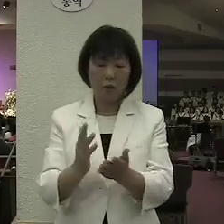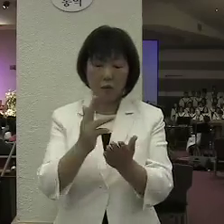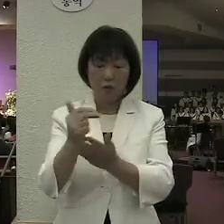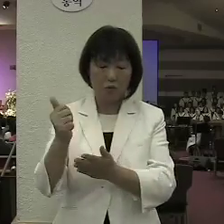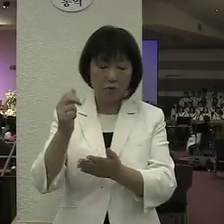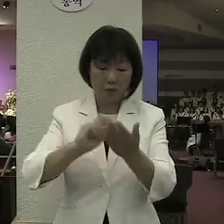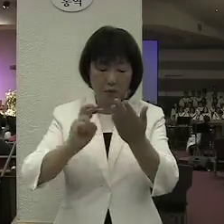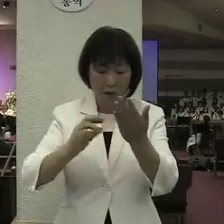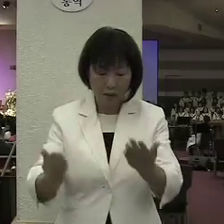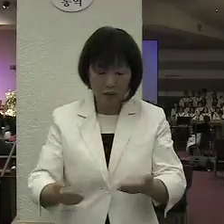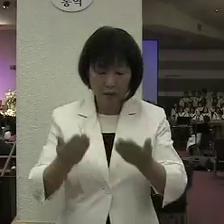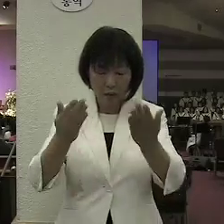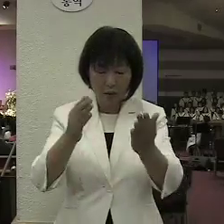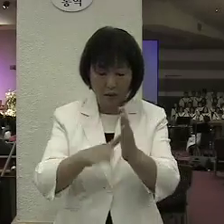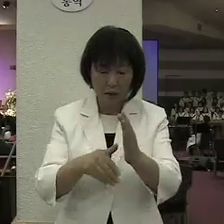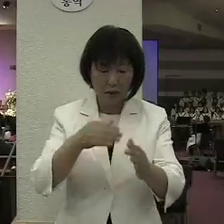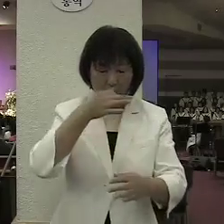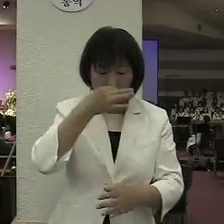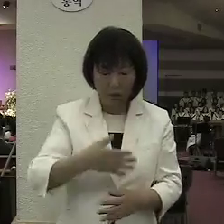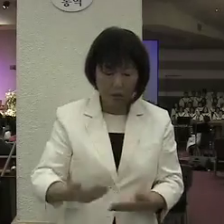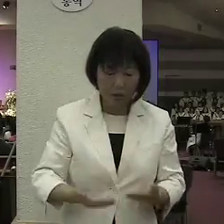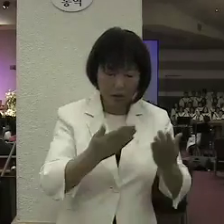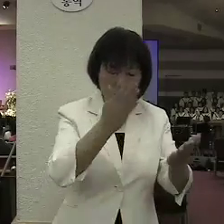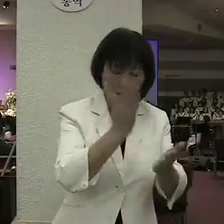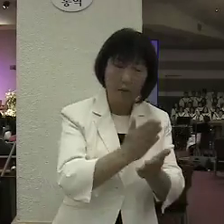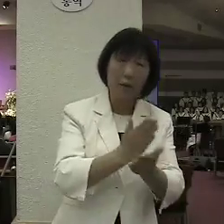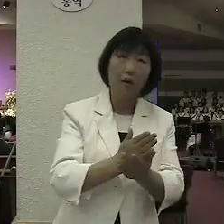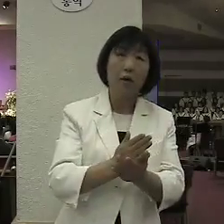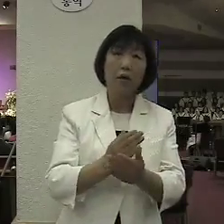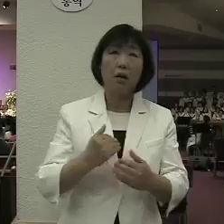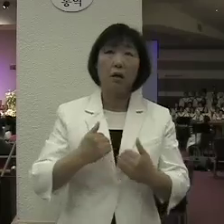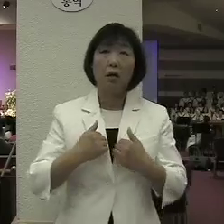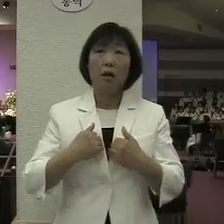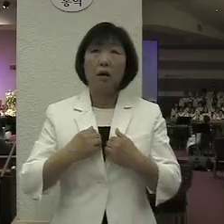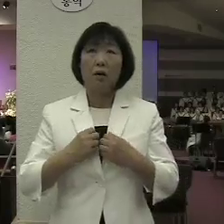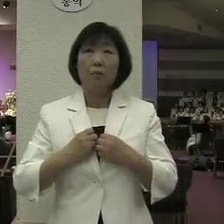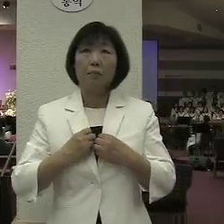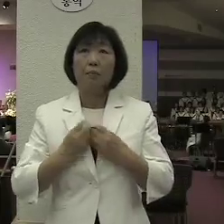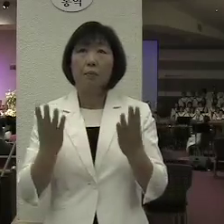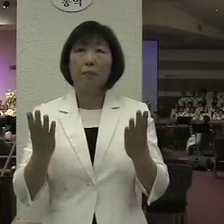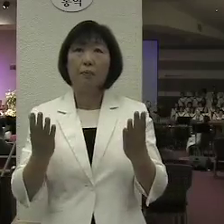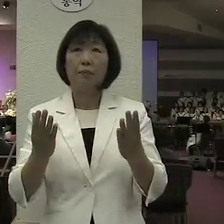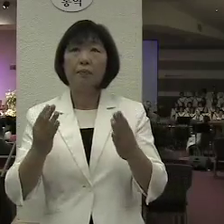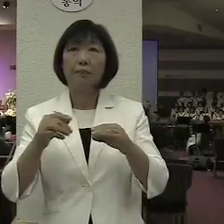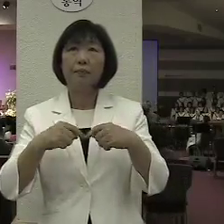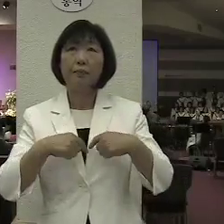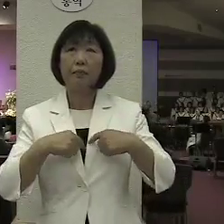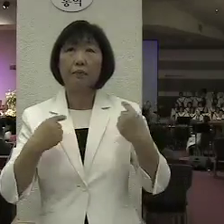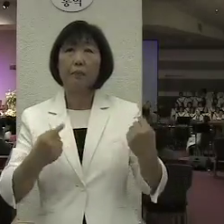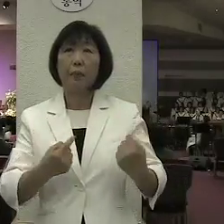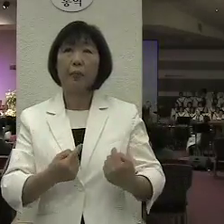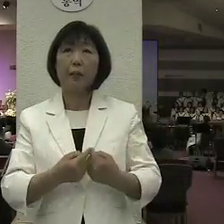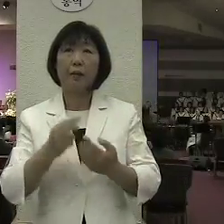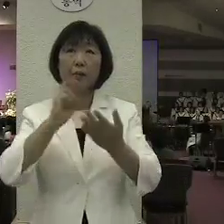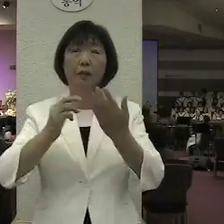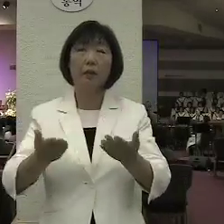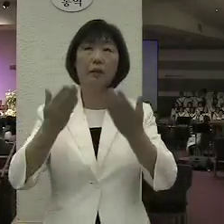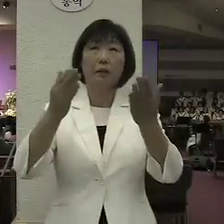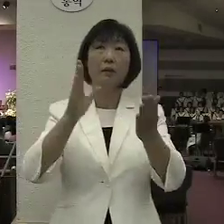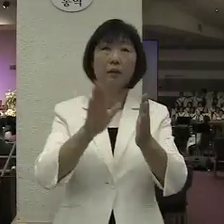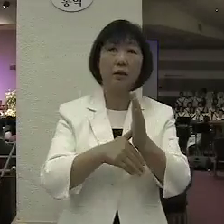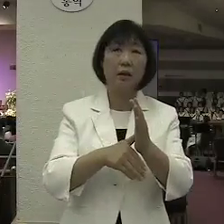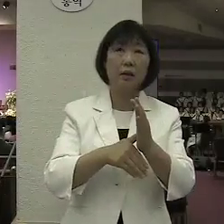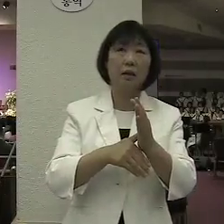이루시고 우리를 위하여 하나님의 모든 구속사역을 다 이루시고 다 이루었다 말씀하시고 십자가에 달려